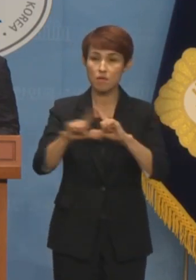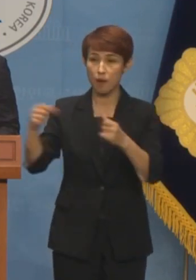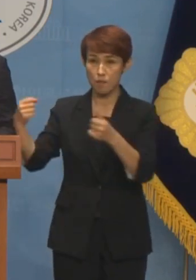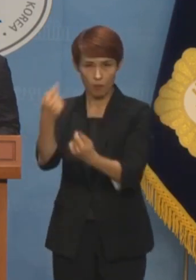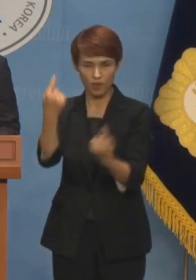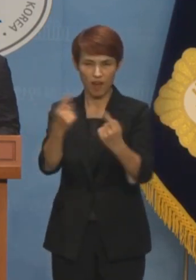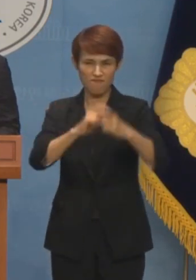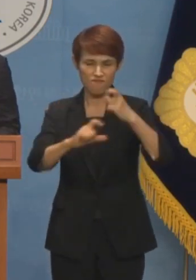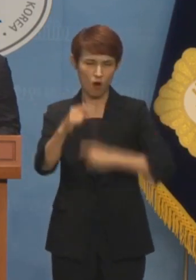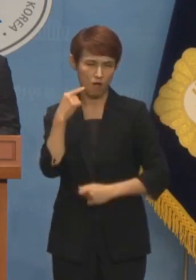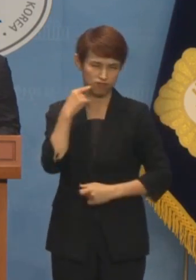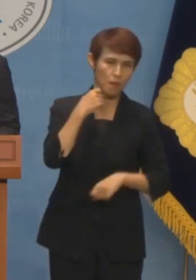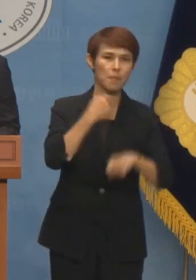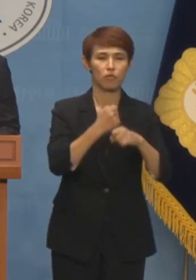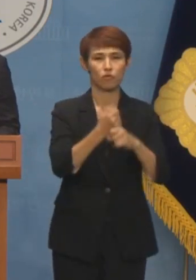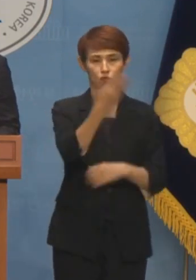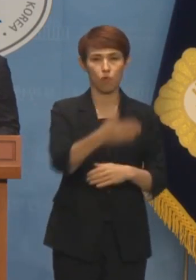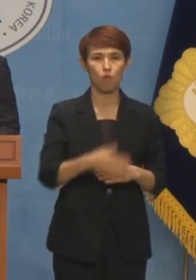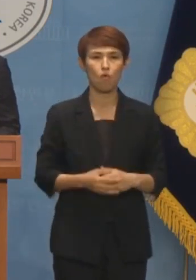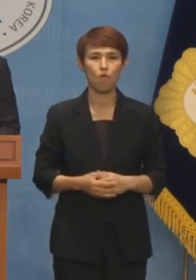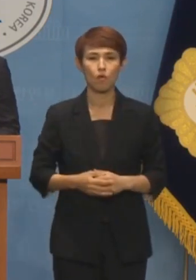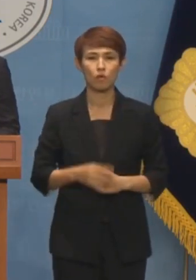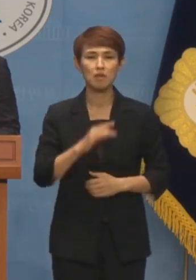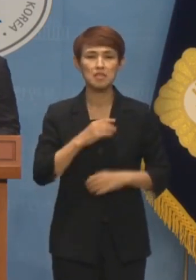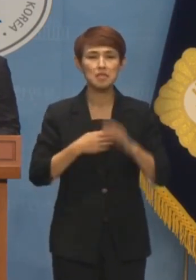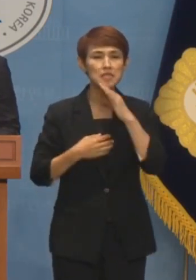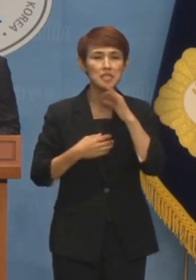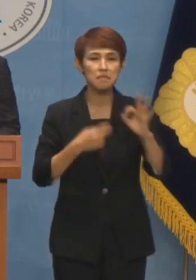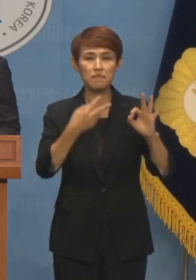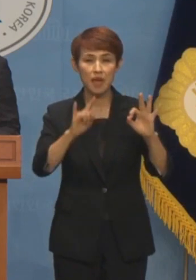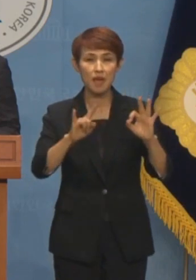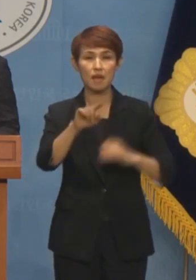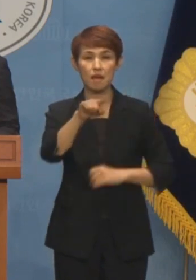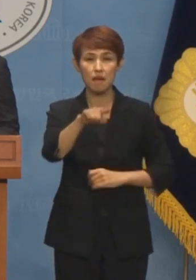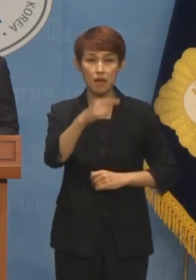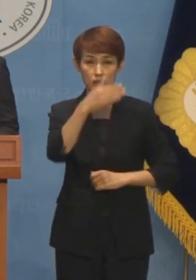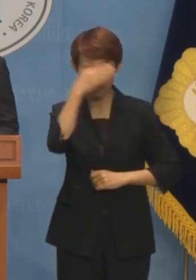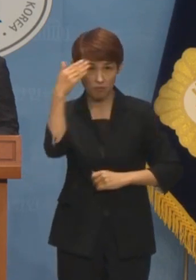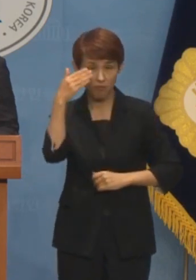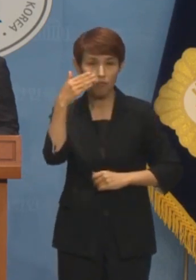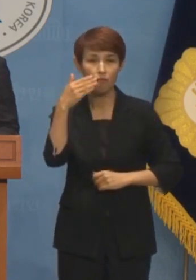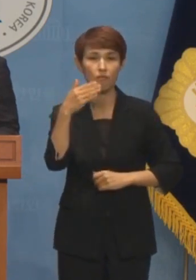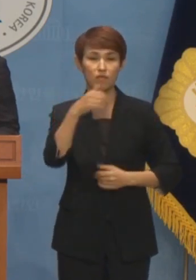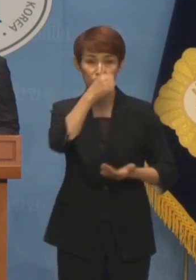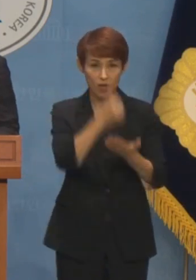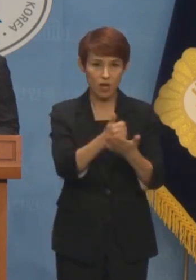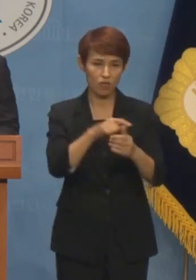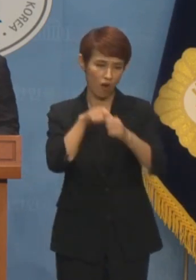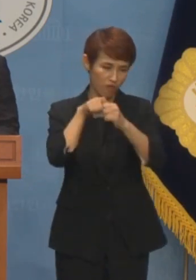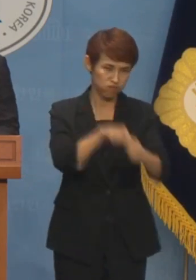높이고 촉법소년 개정하고 신상공개 여부 AI가 결정하도록 하겠습니다.